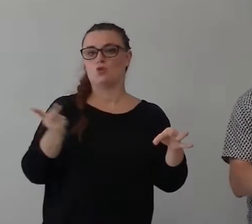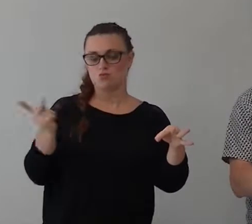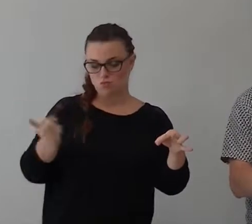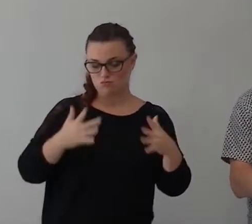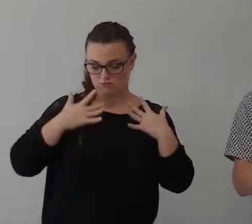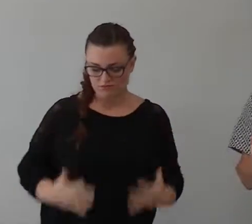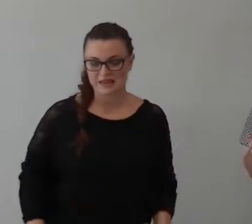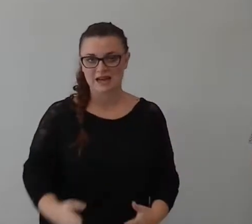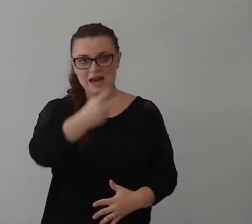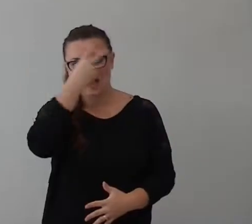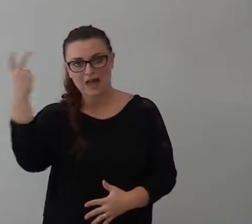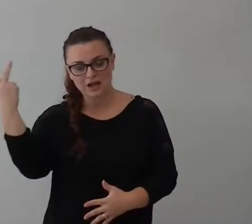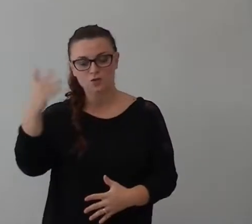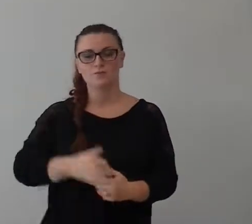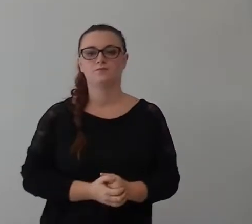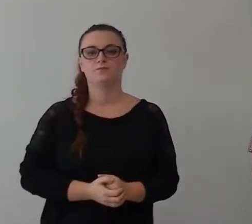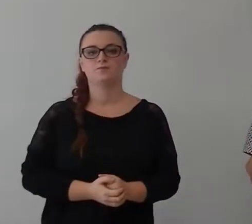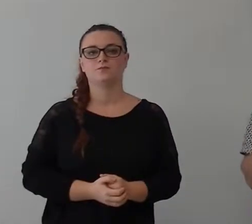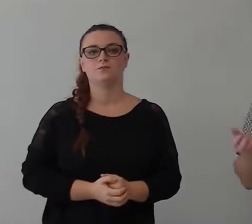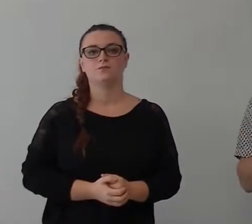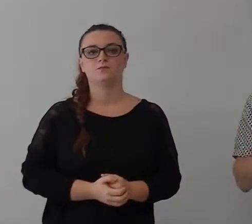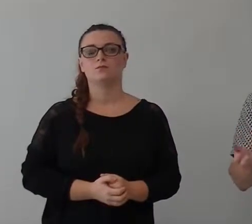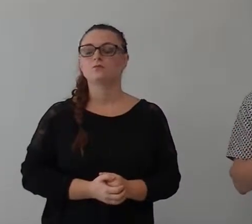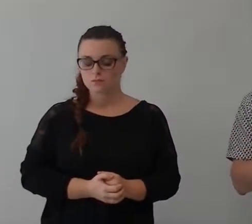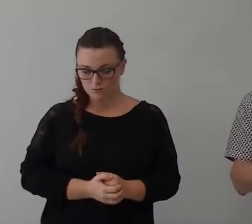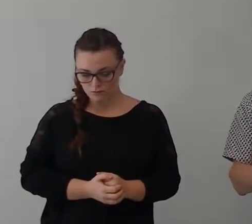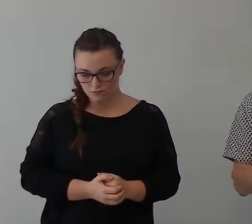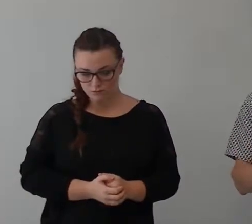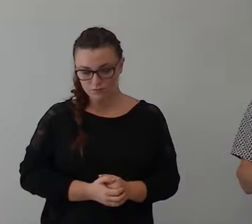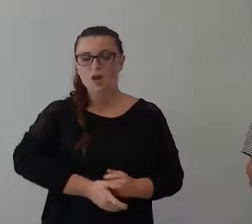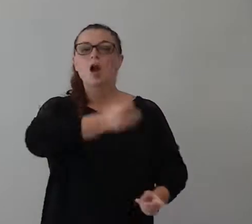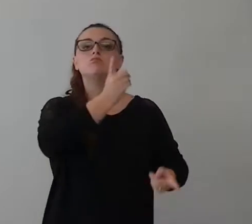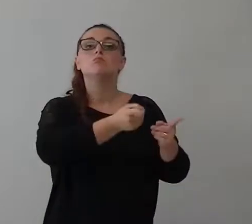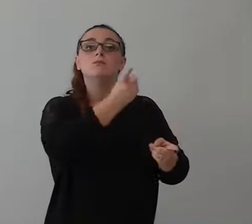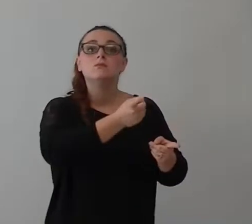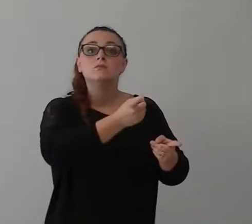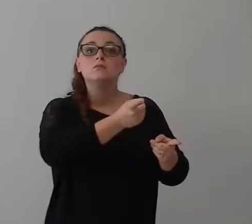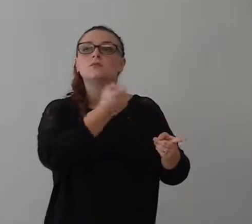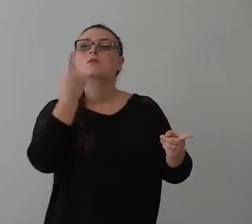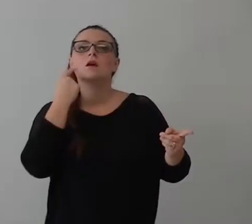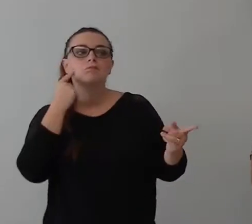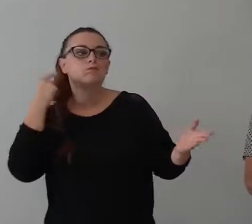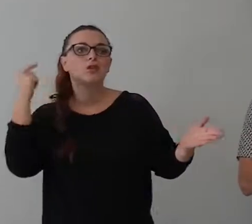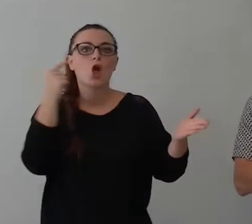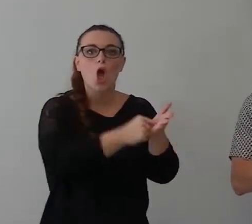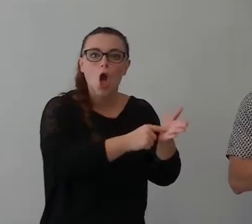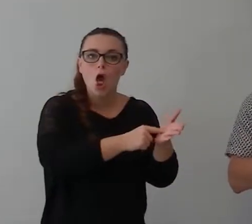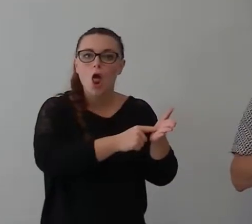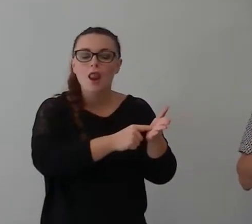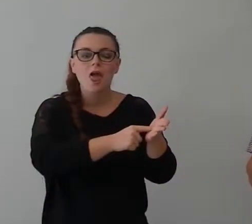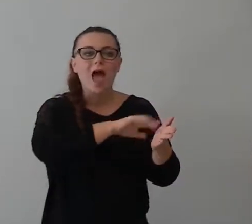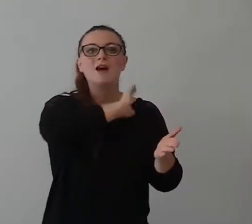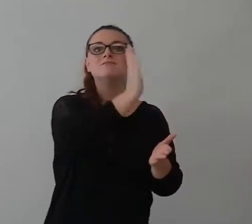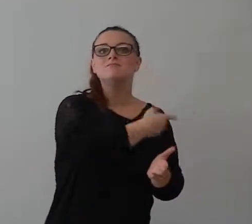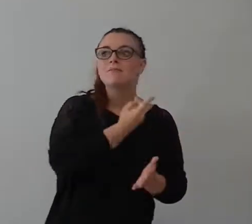Vengono accolte, ritorna Naomi e tutto quanto il paese dice: oh, è tornata Naomi. E